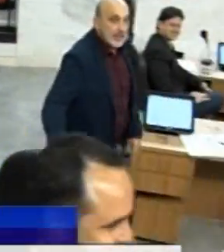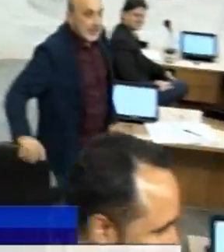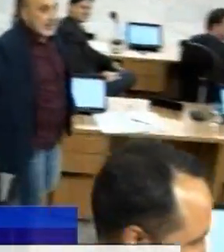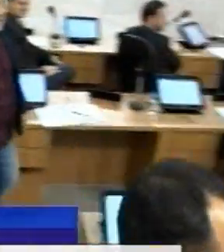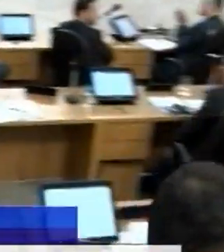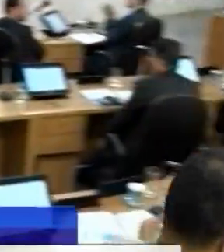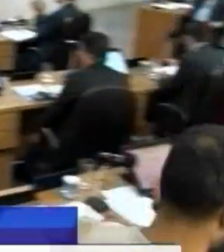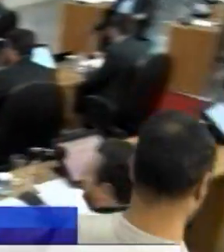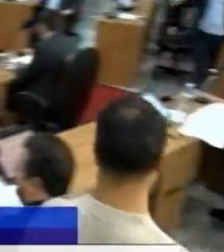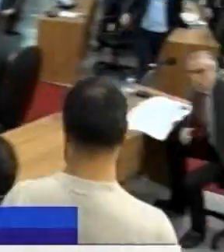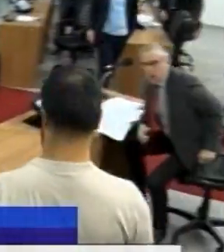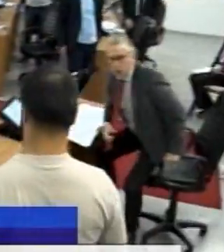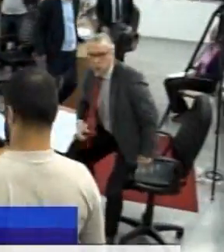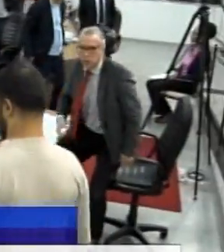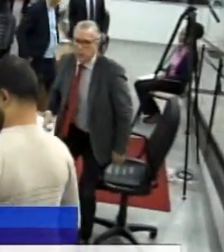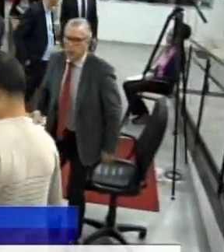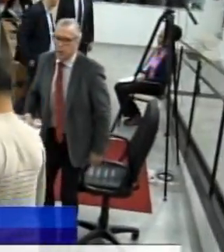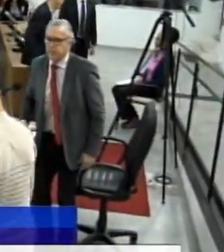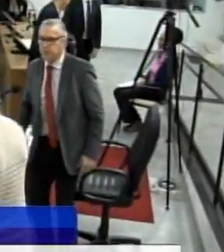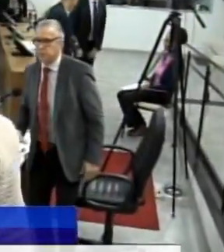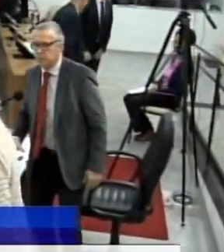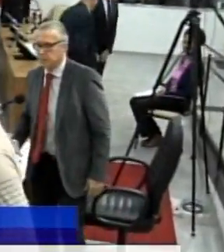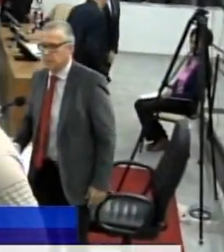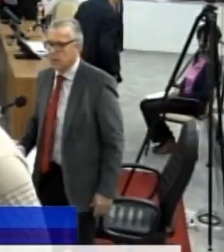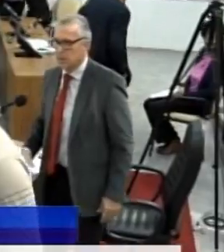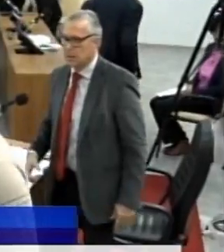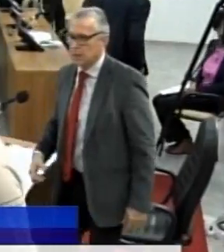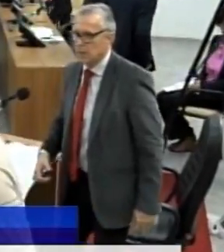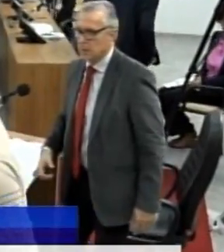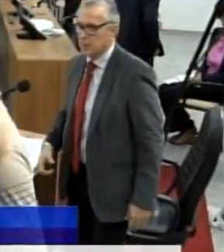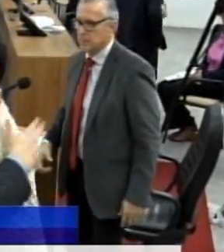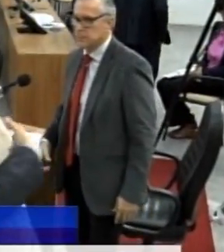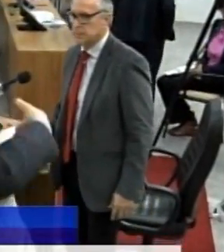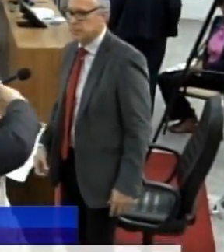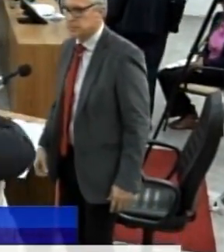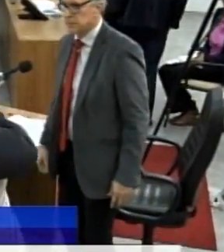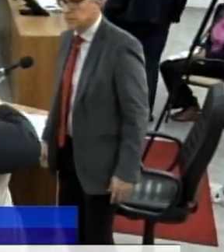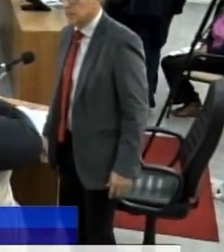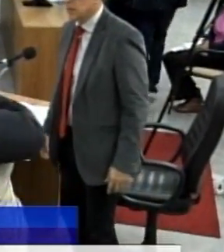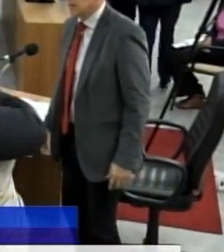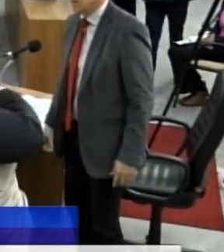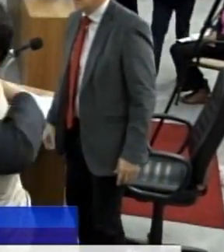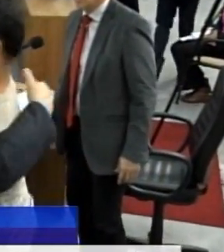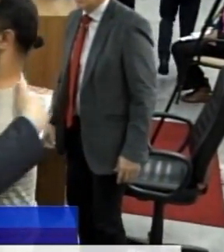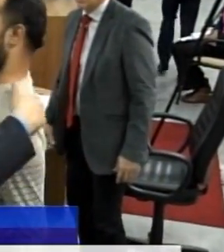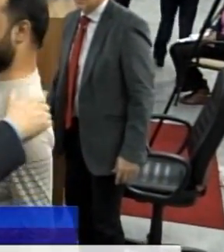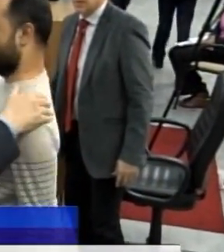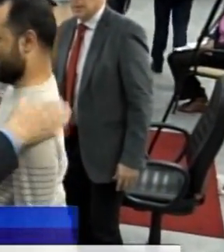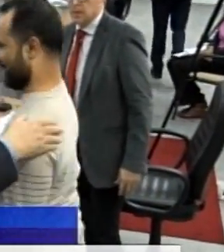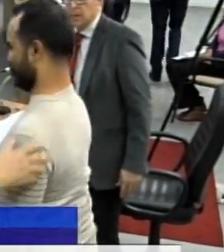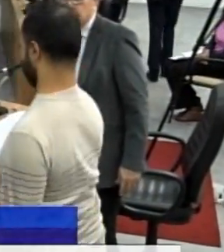O momento musical, por favor. Olha lá, vamos lá.